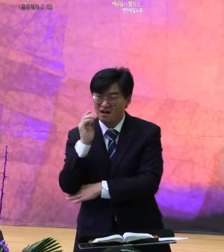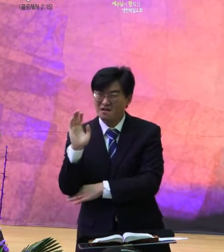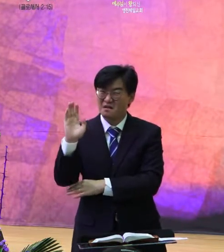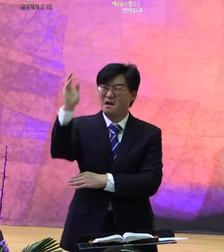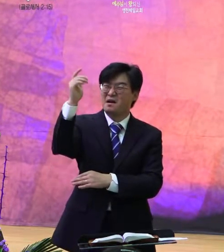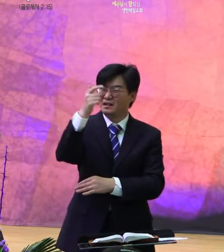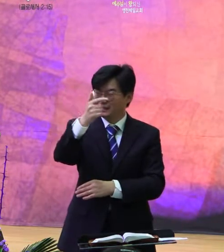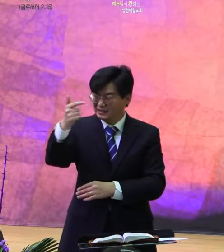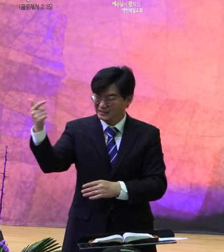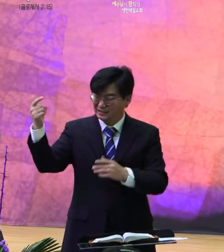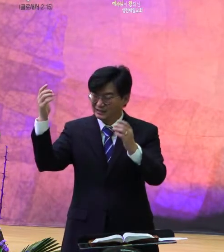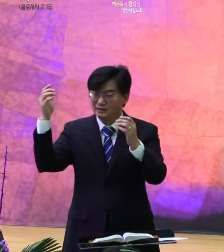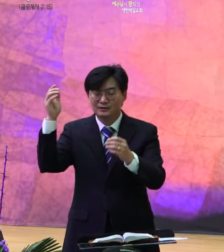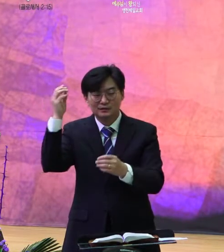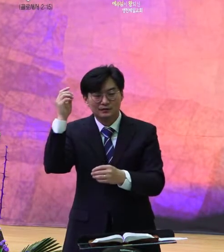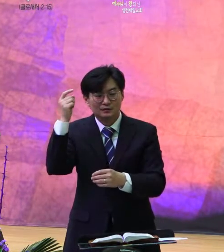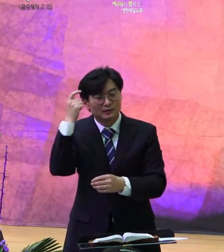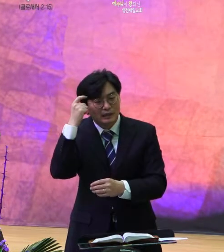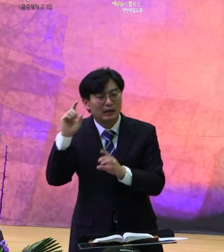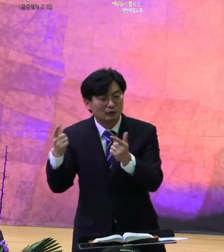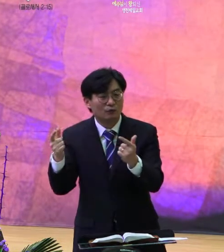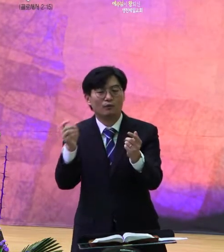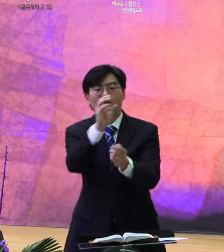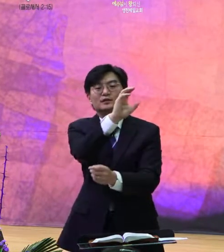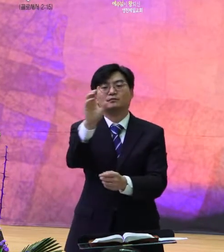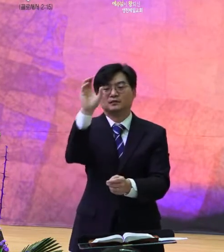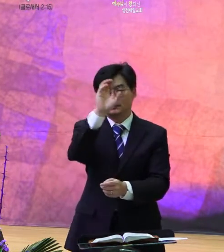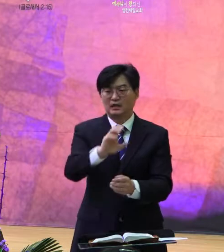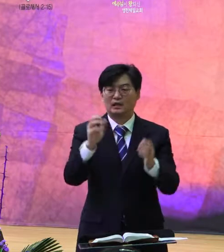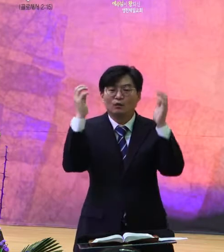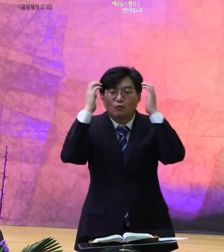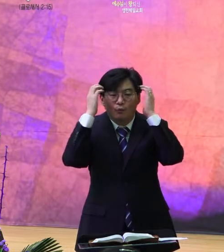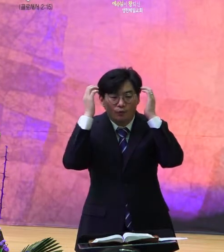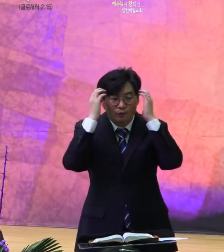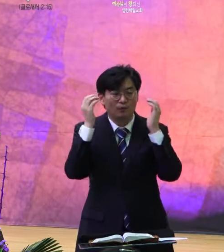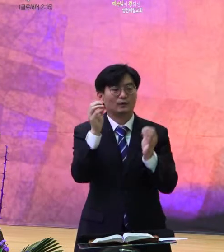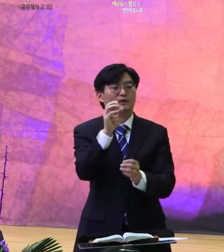고난과 고통과 죽음을 향한 걸음이었습니다.